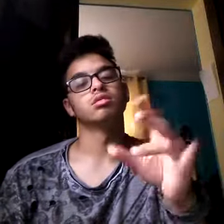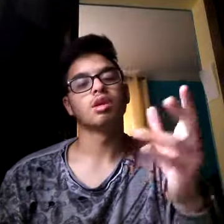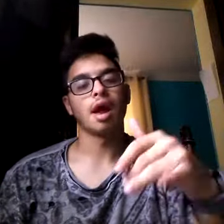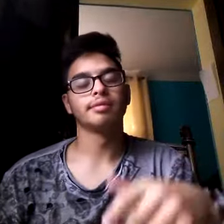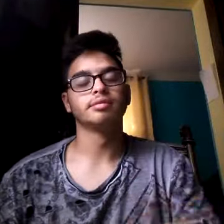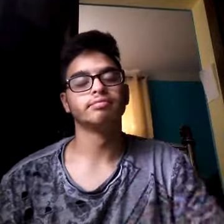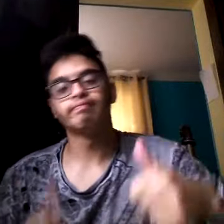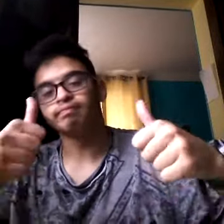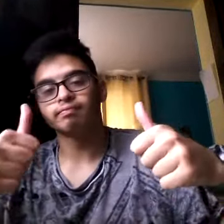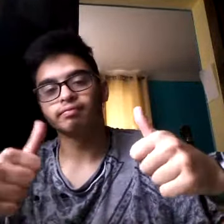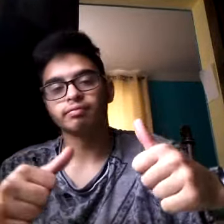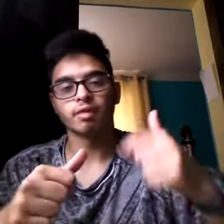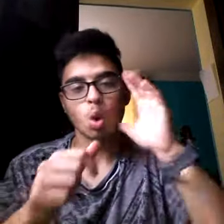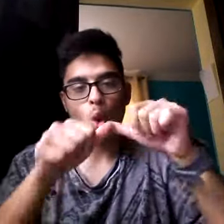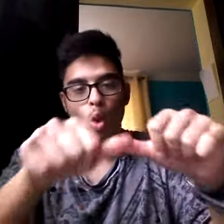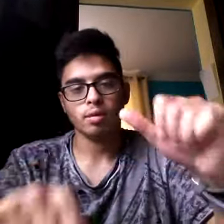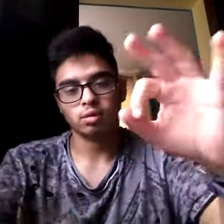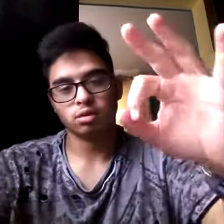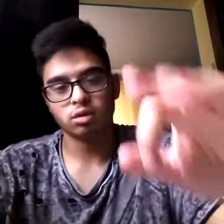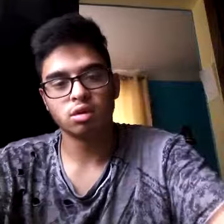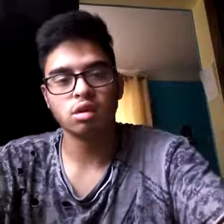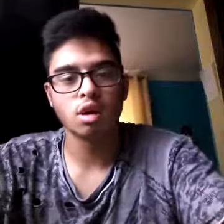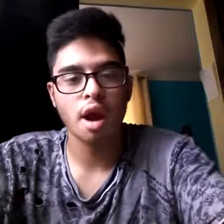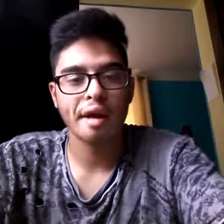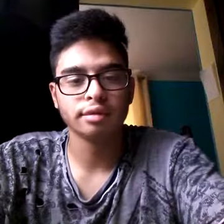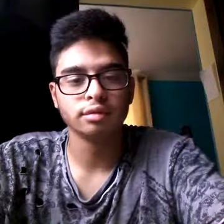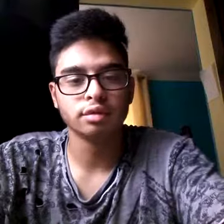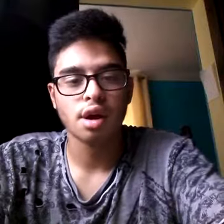el potente movimiento telúrico de este martes. En este momento tenemos nuestros pensamientos.